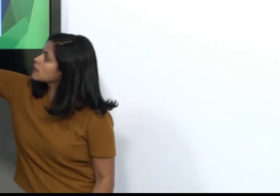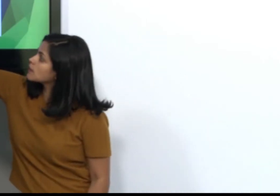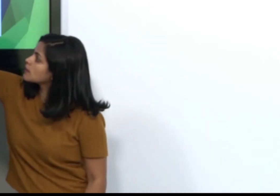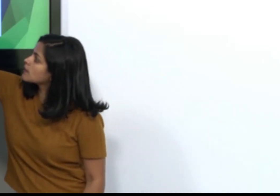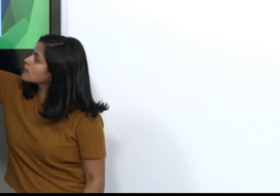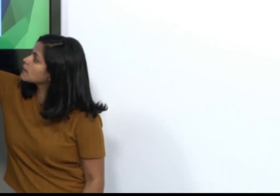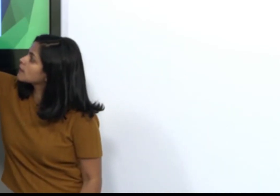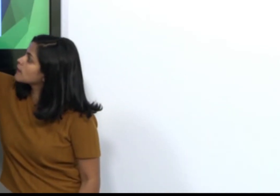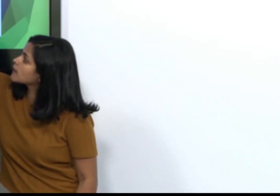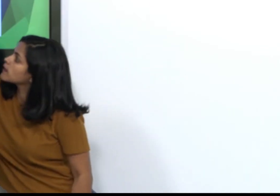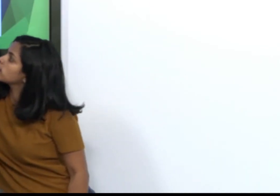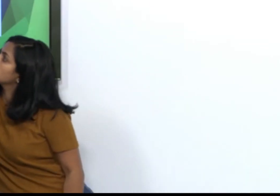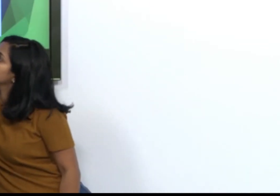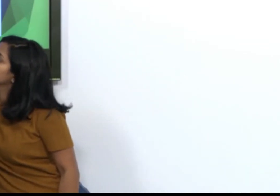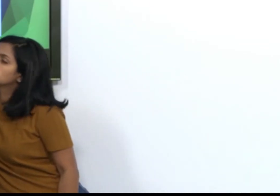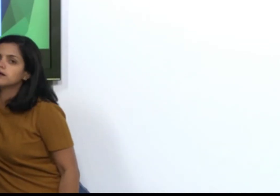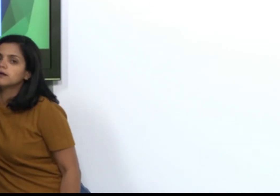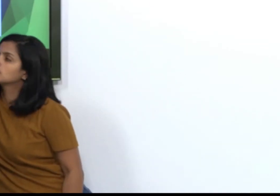Veja, começou lá embaixo.